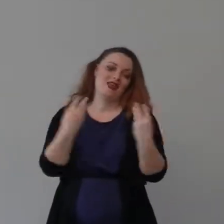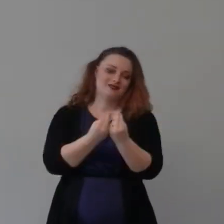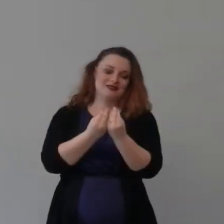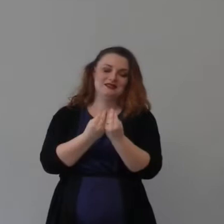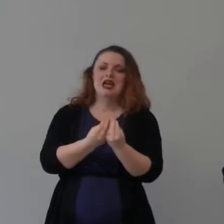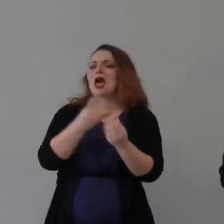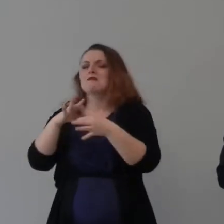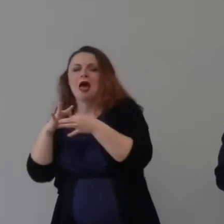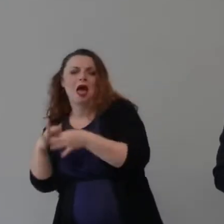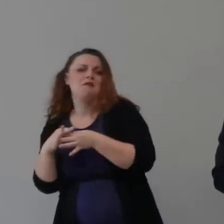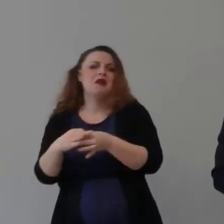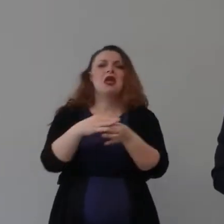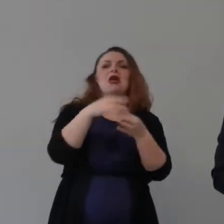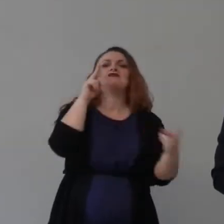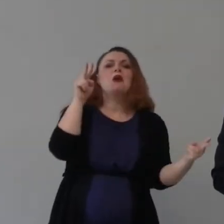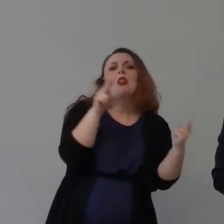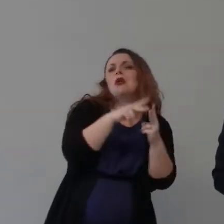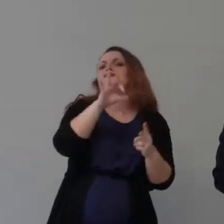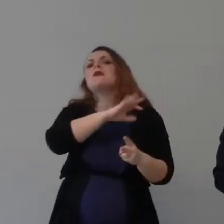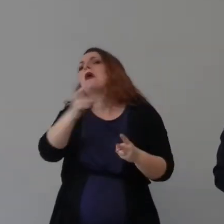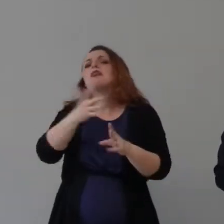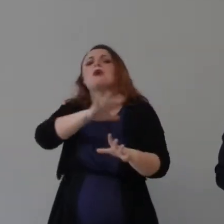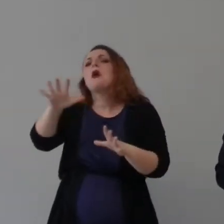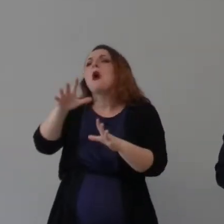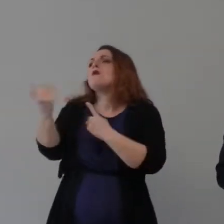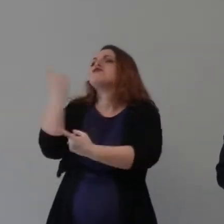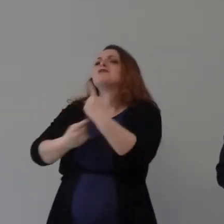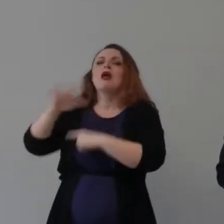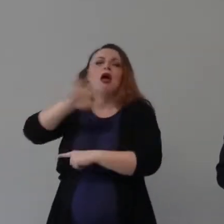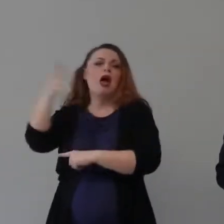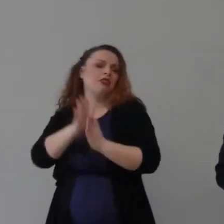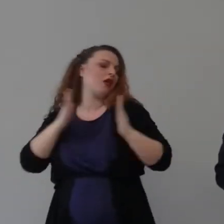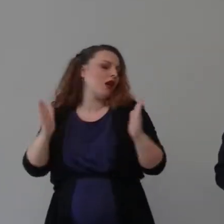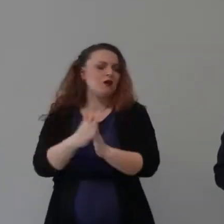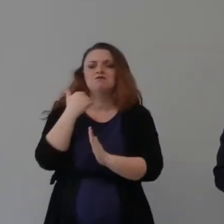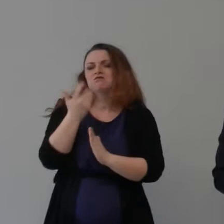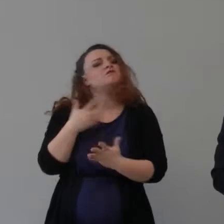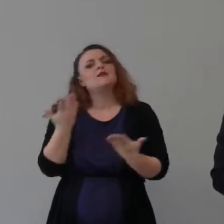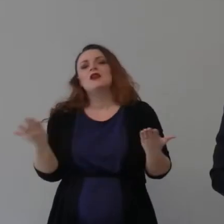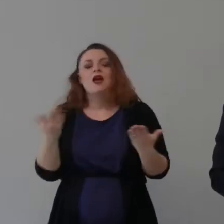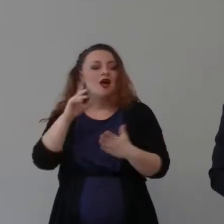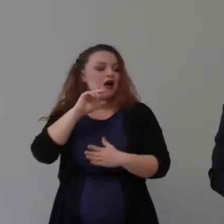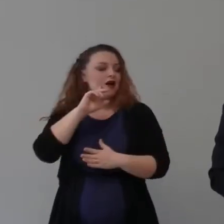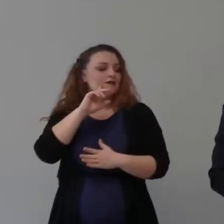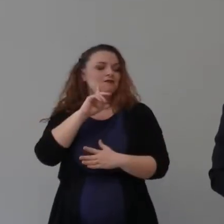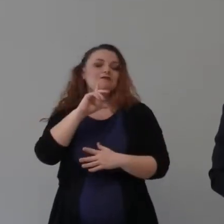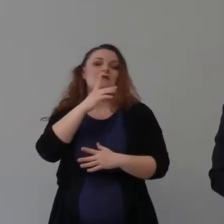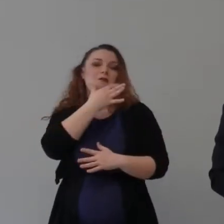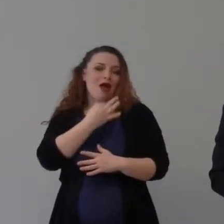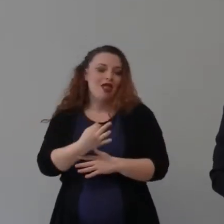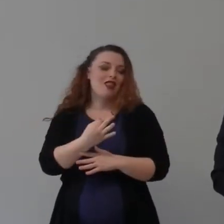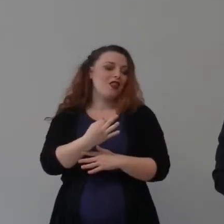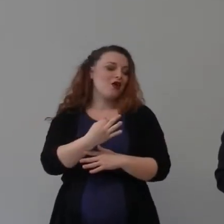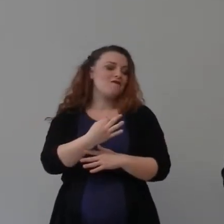siate conoscenti, o parti di altre chiese. È veramente una cosa emozionante predicare il giorno di Pasqua davanti a così